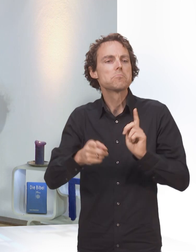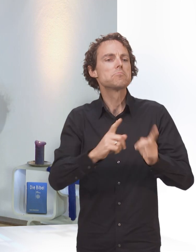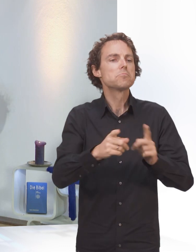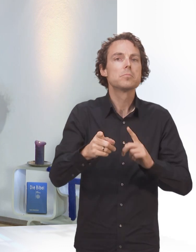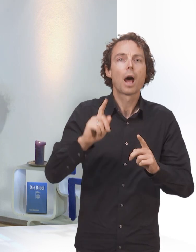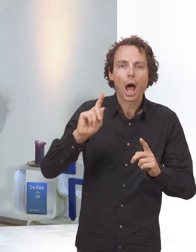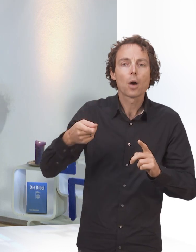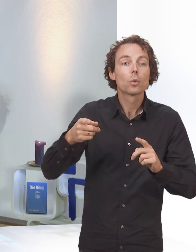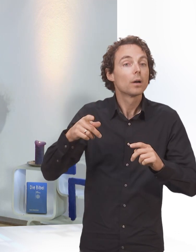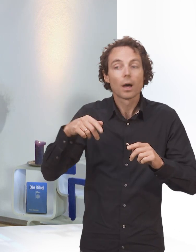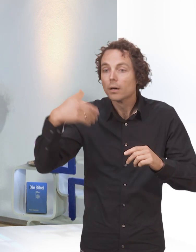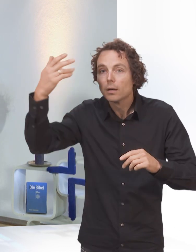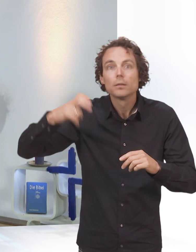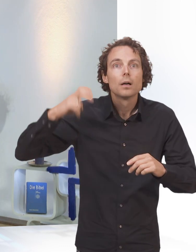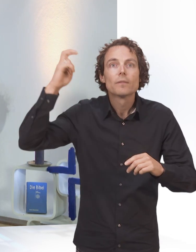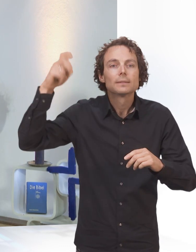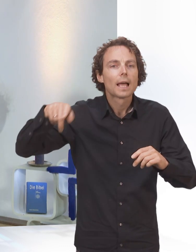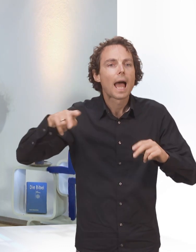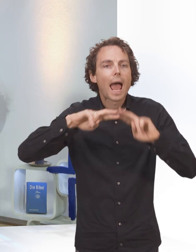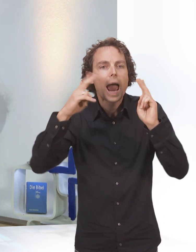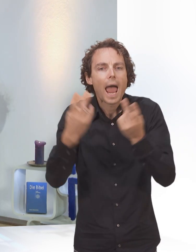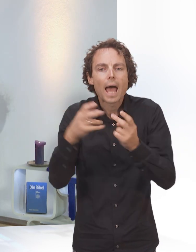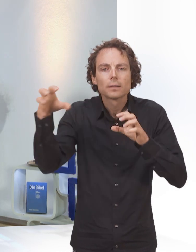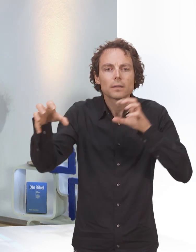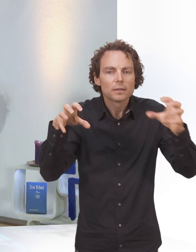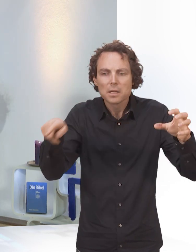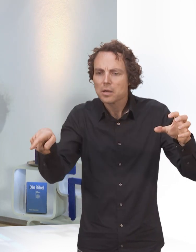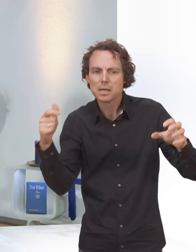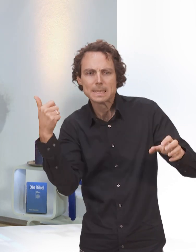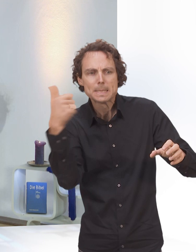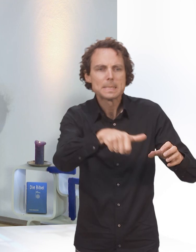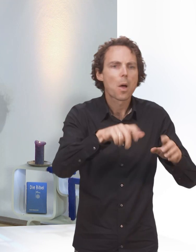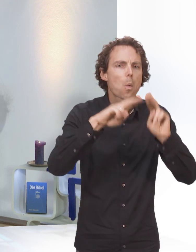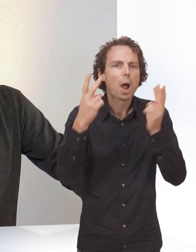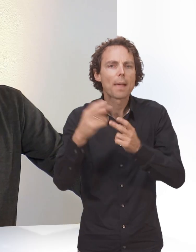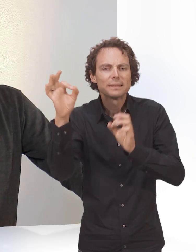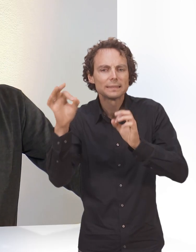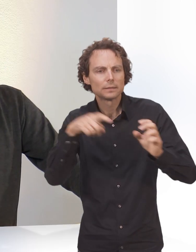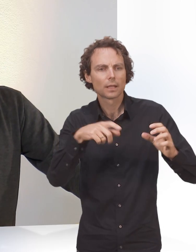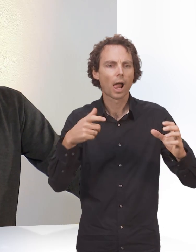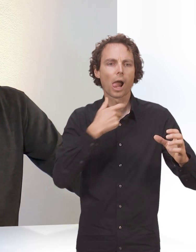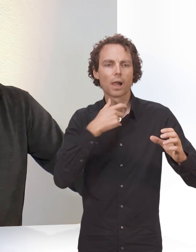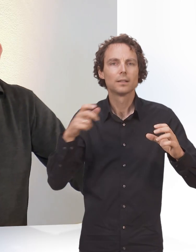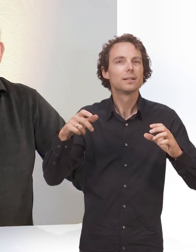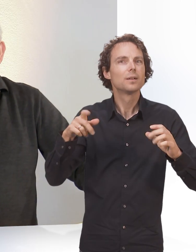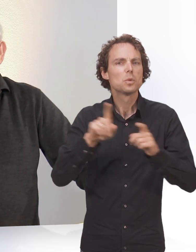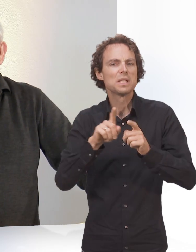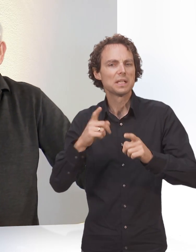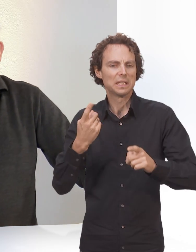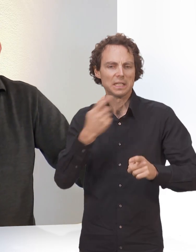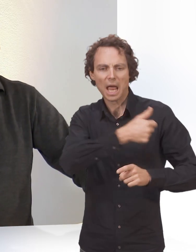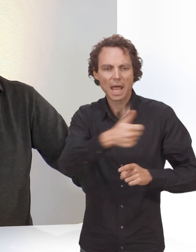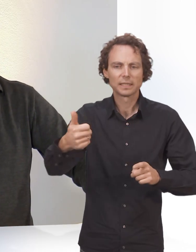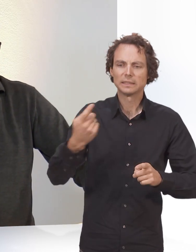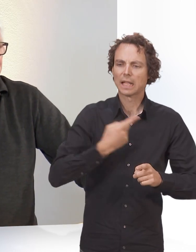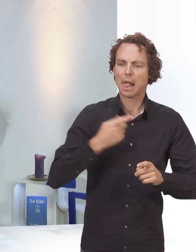den Erdteilen, wo ein Erdteil den anderen durch Weltmarktzinsen in die Knie zwingt. Jeder haut auf seine